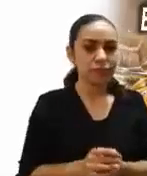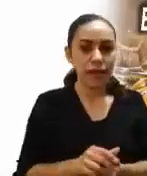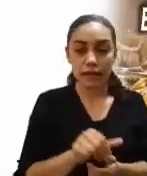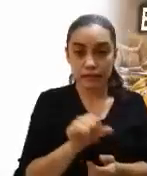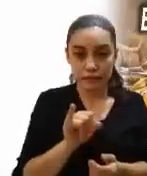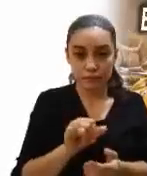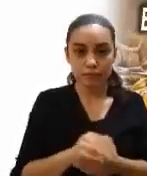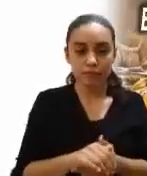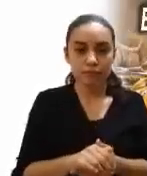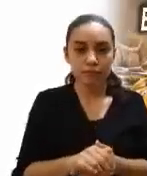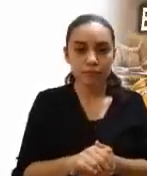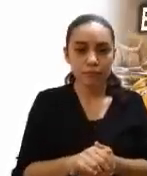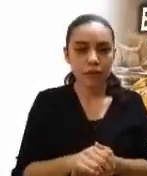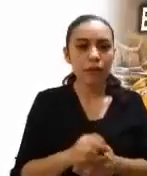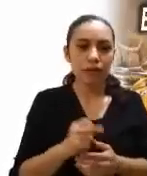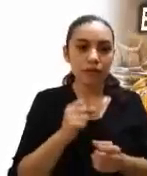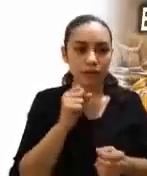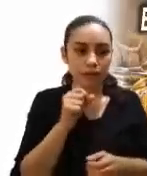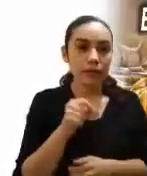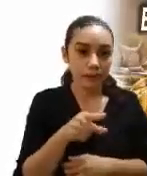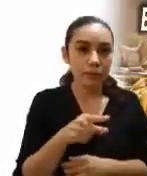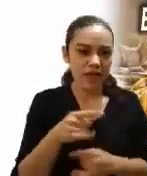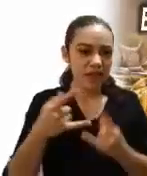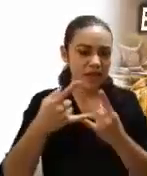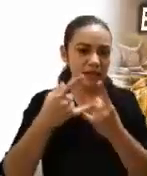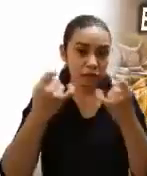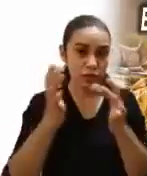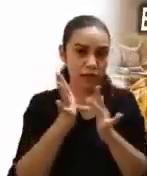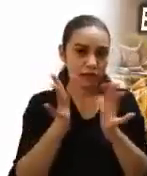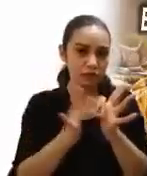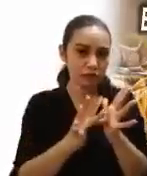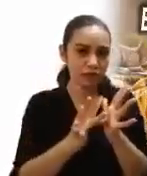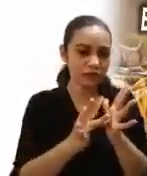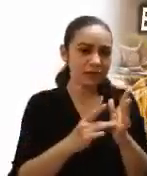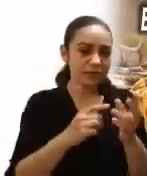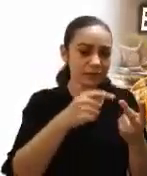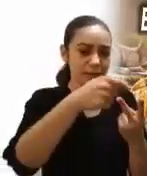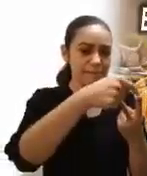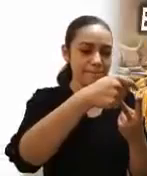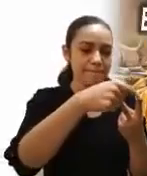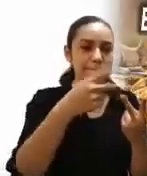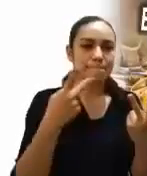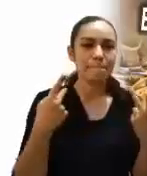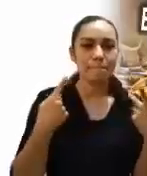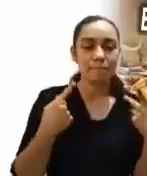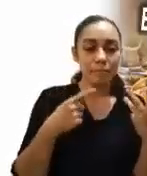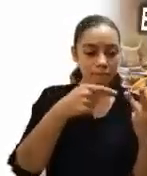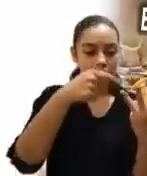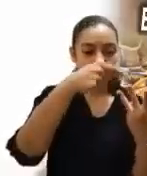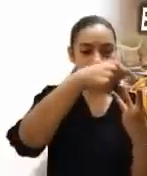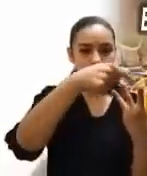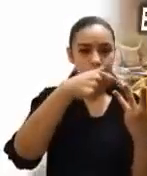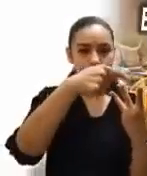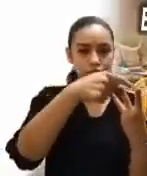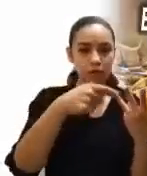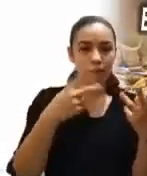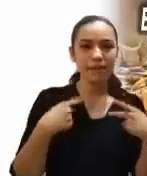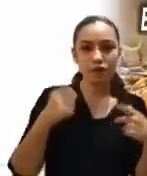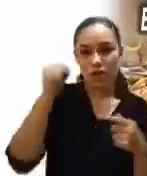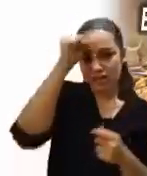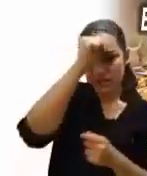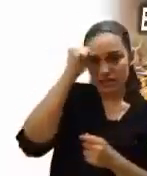muy mal parados al sacerdote, al levita, representantes del verdadero pueblo creyente de Judea.